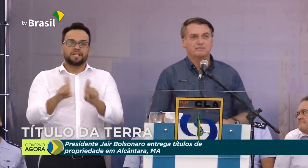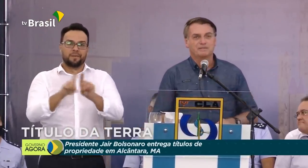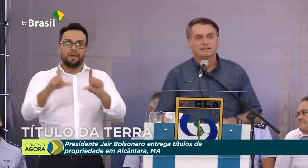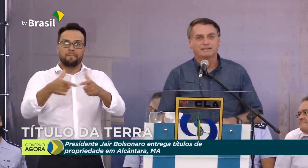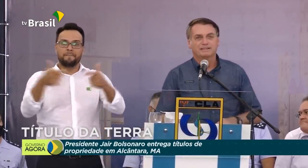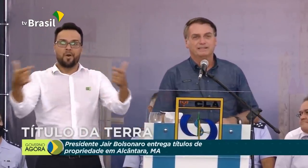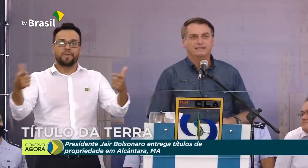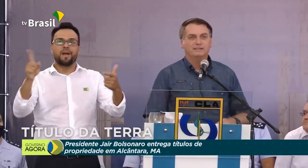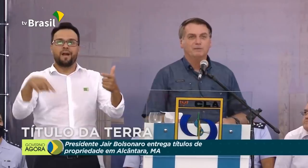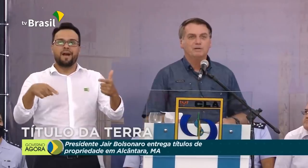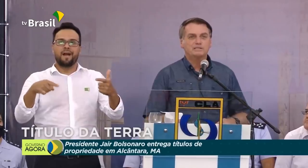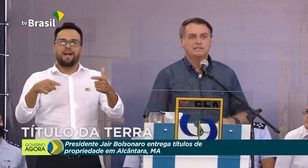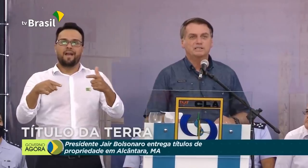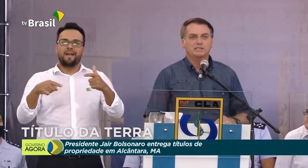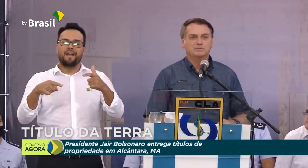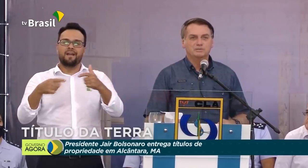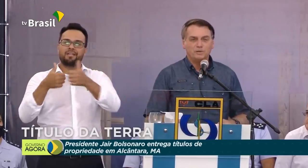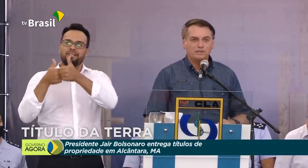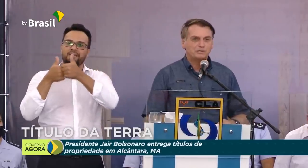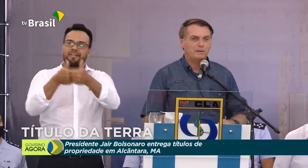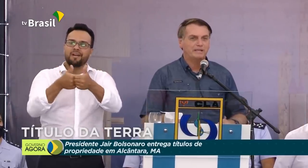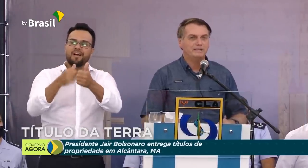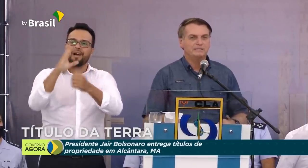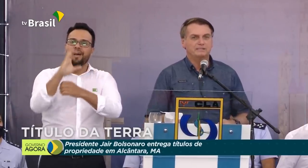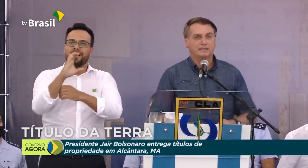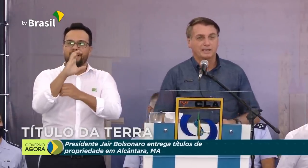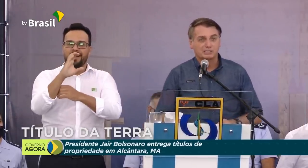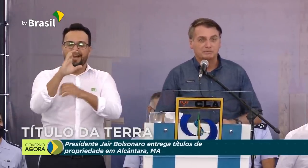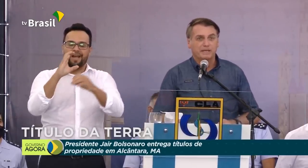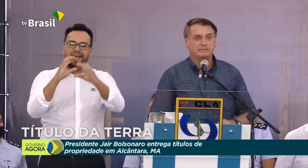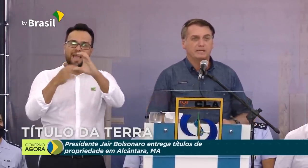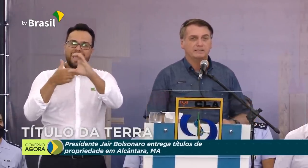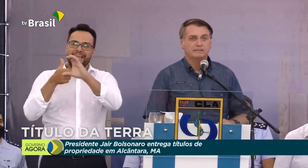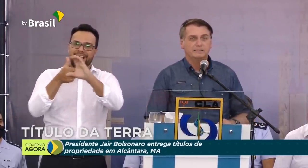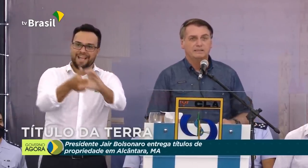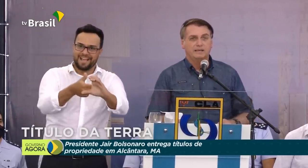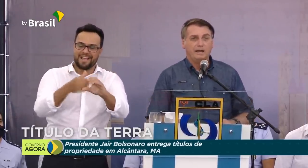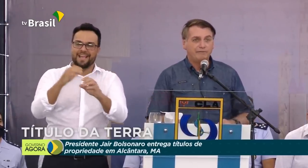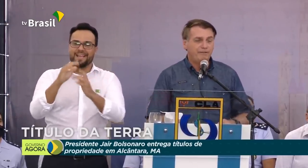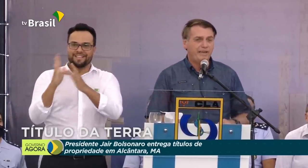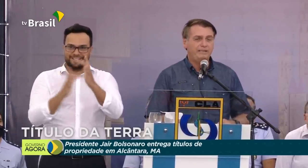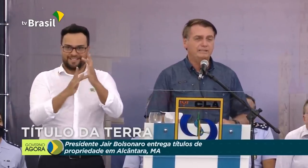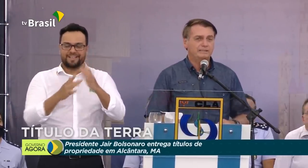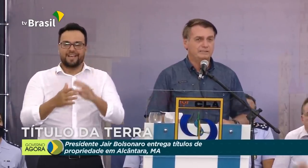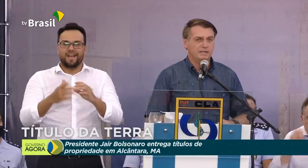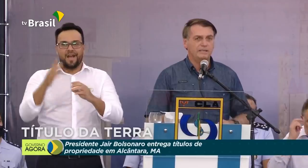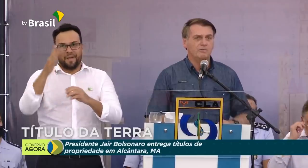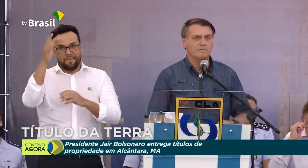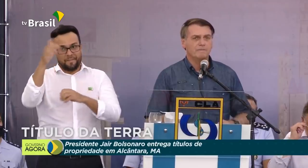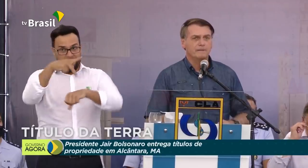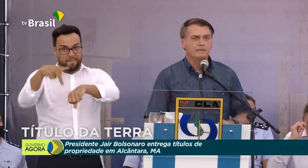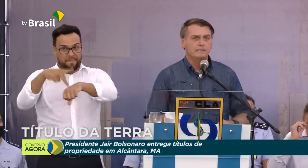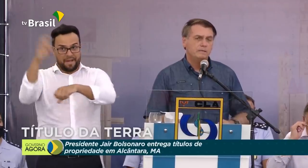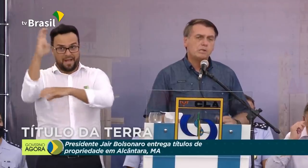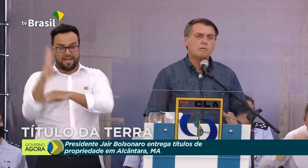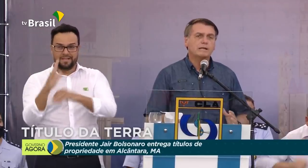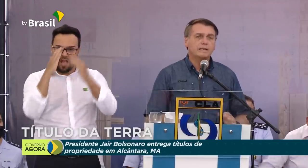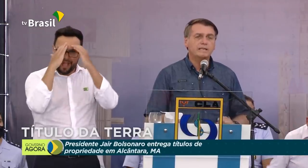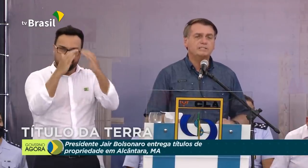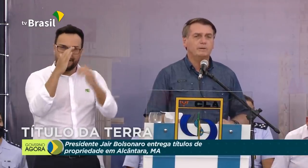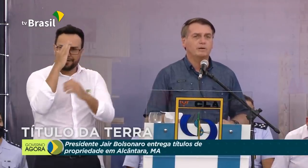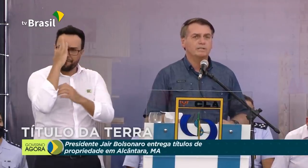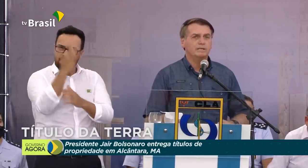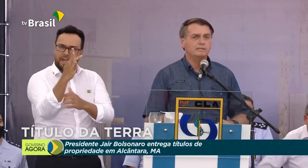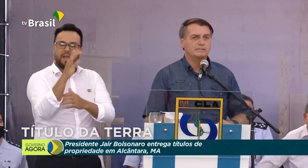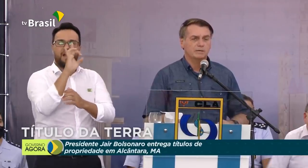cristãos. Demonstra que o nosso país respeita a fé de cada um. Em sua